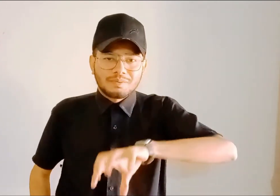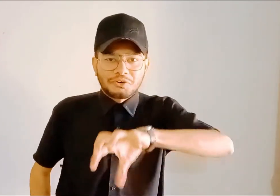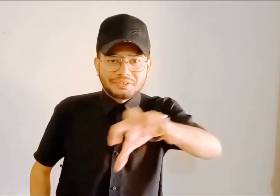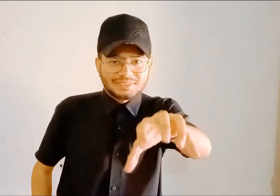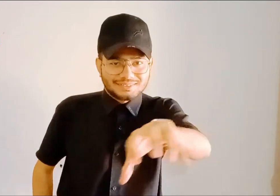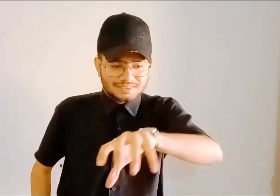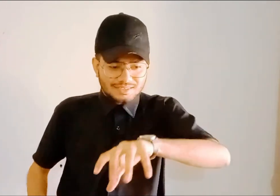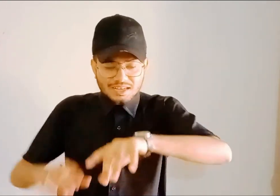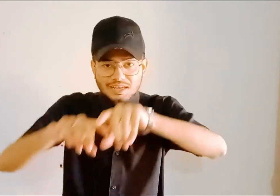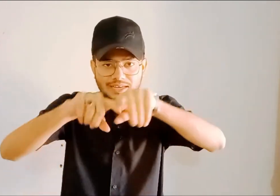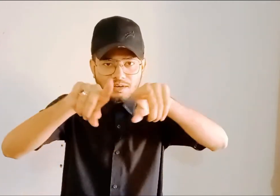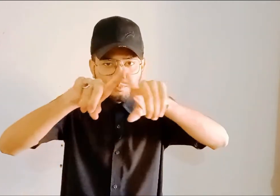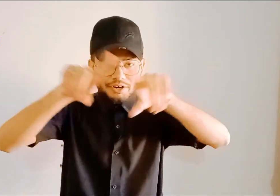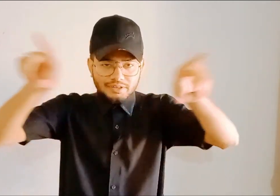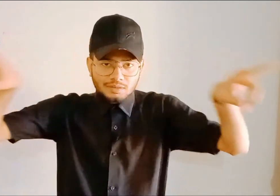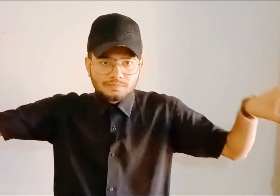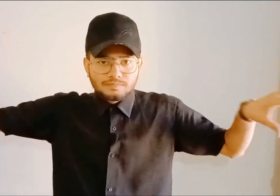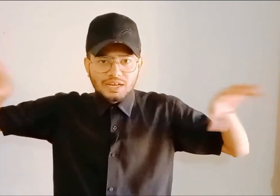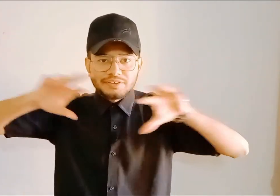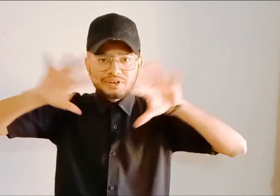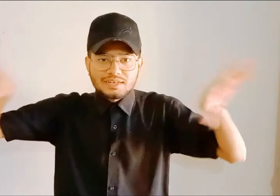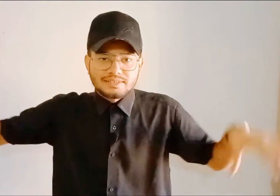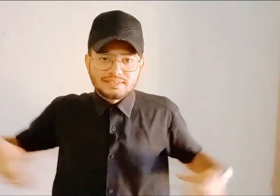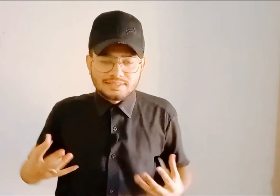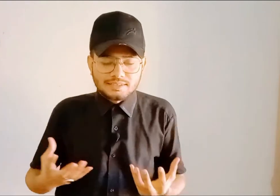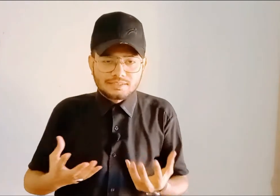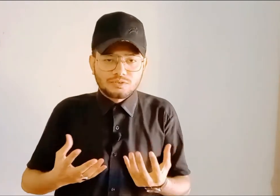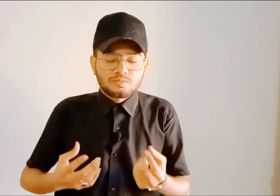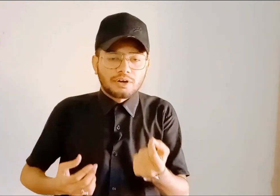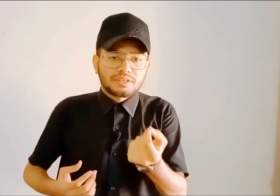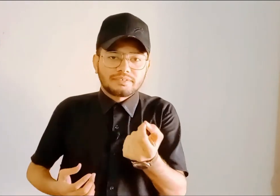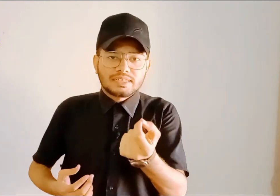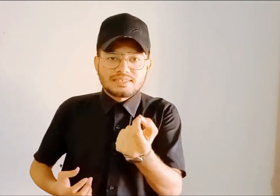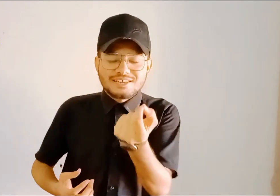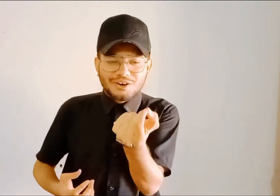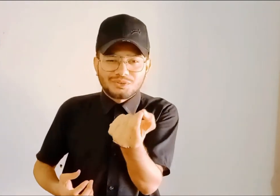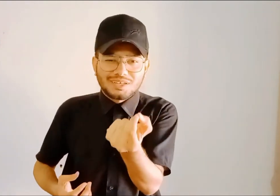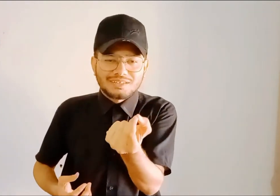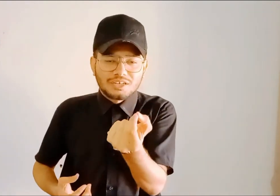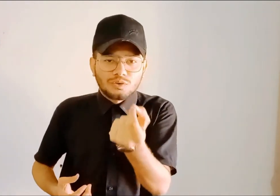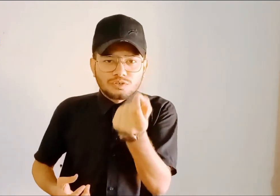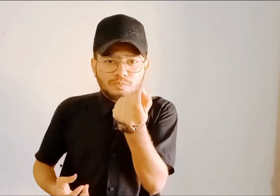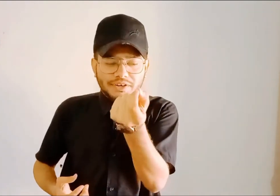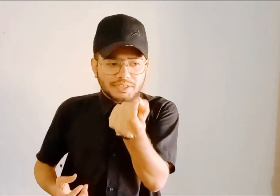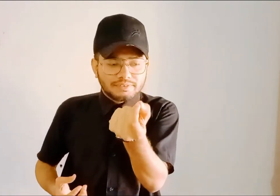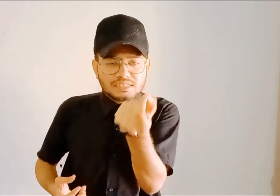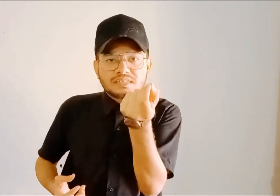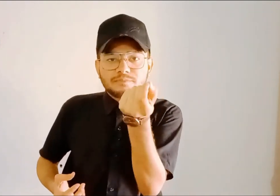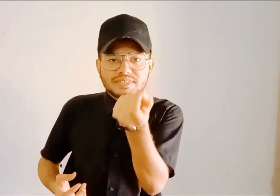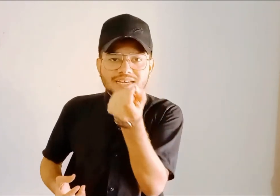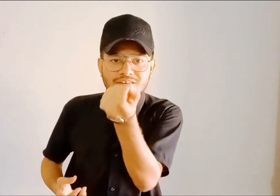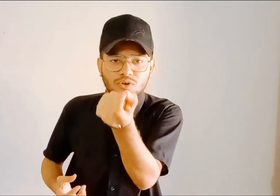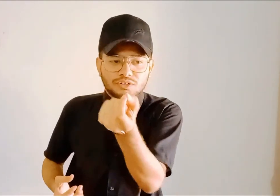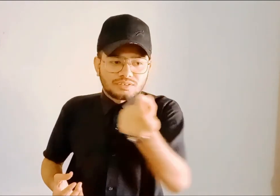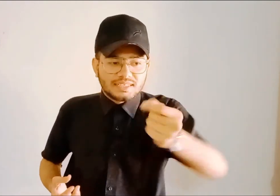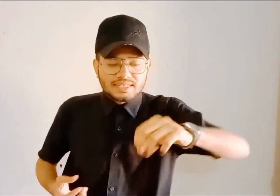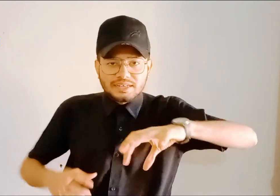ना उसमें बोडीस क्वार्टर हम लाइन ड्रा कर देते हैं बॉर्डर की वजह से क्या होता है इस पावडर की वजह से ही प्रेसिडेंट और है यह